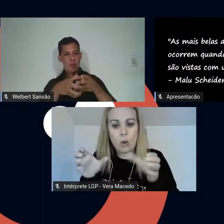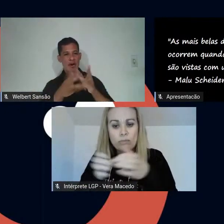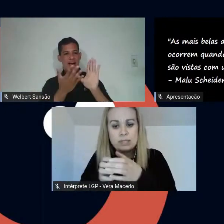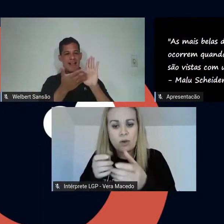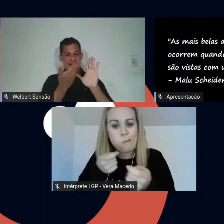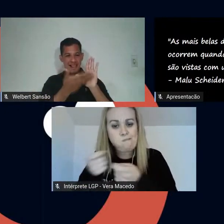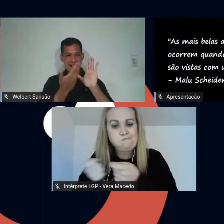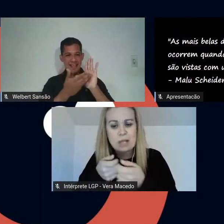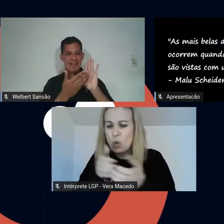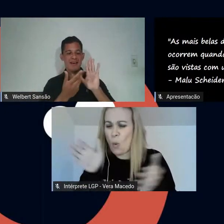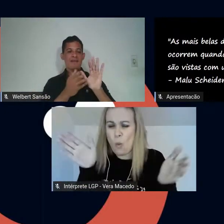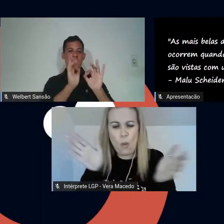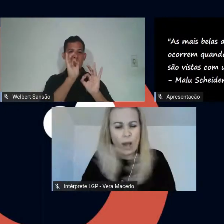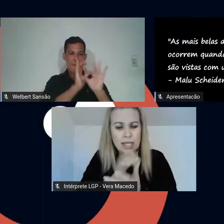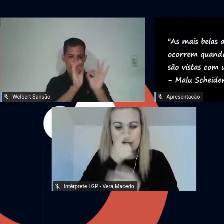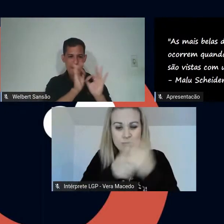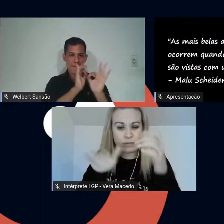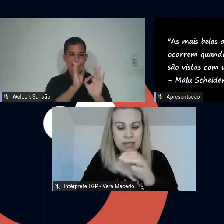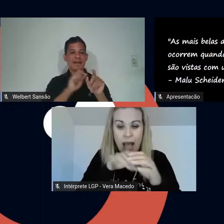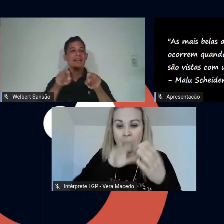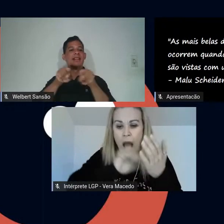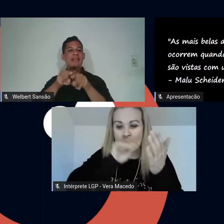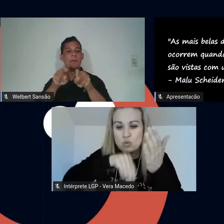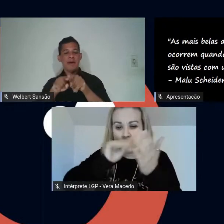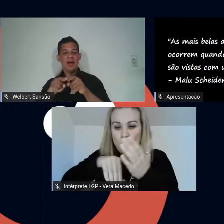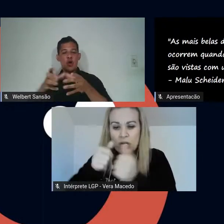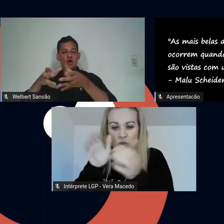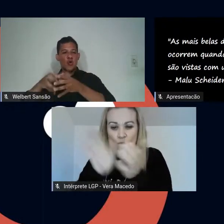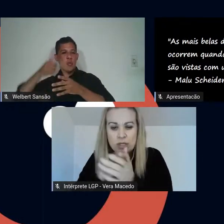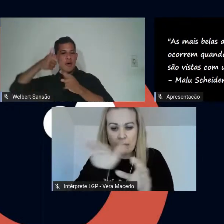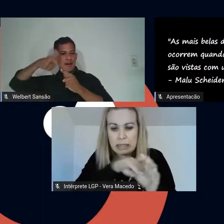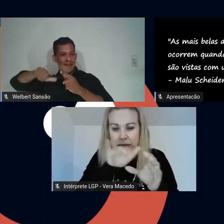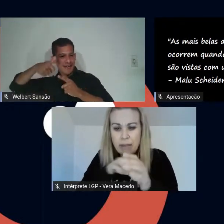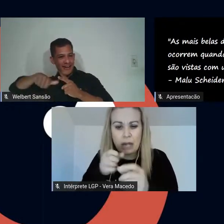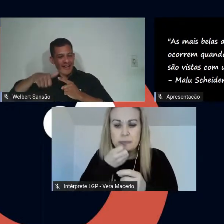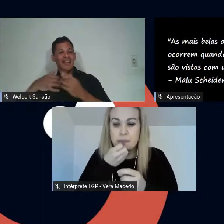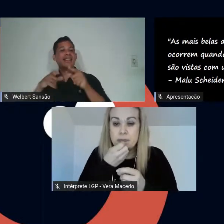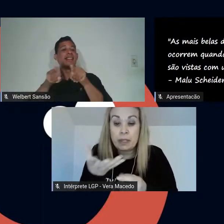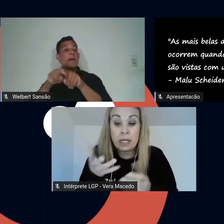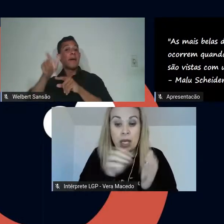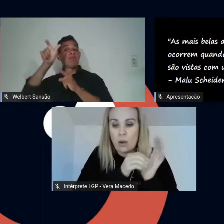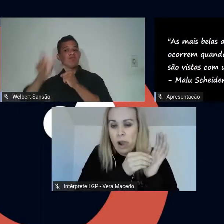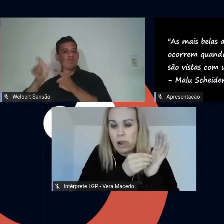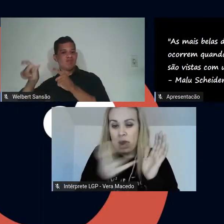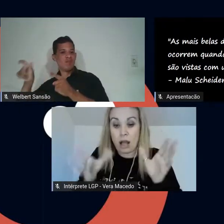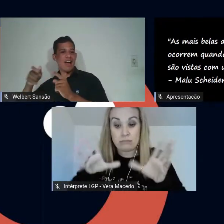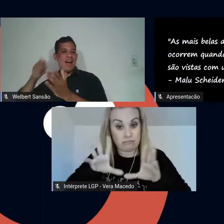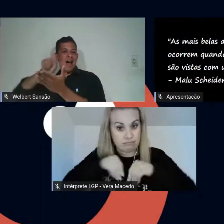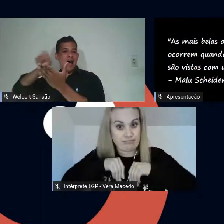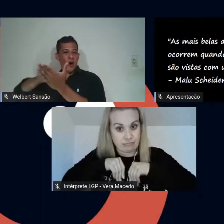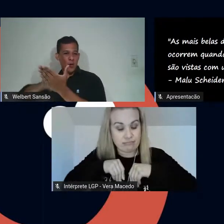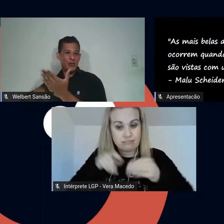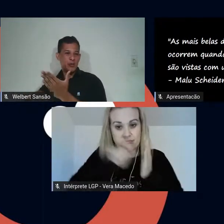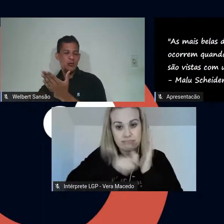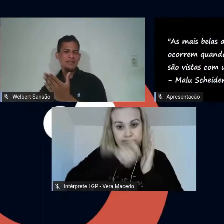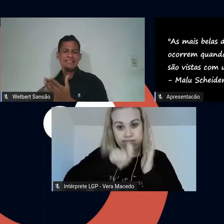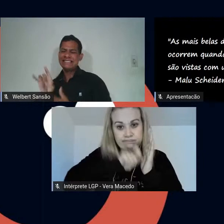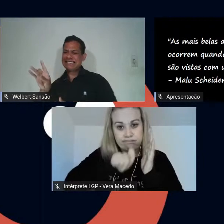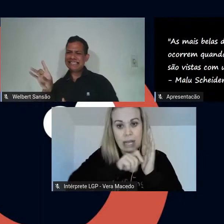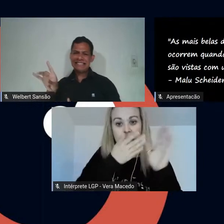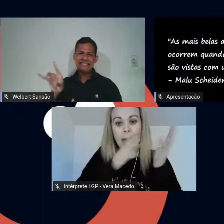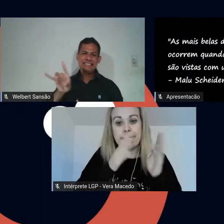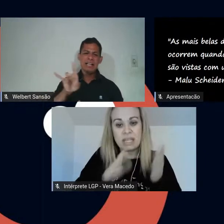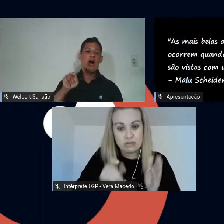organizadora, como de todos os autores que muito generosamente eh acederam em escrever os